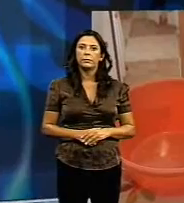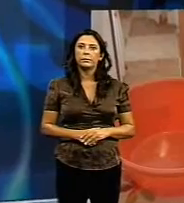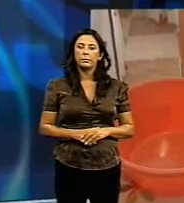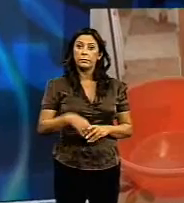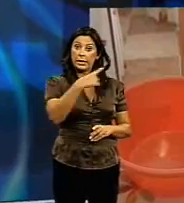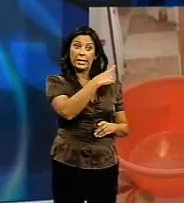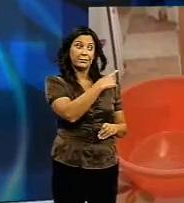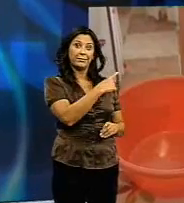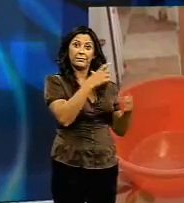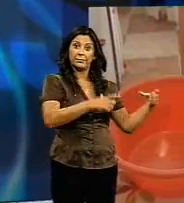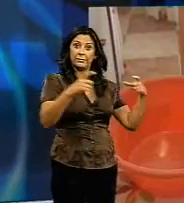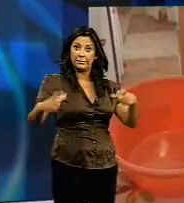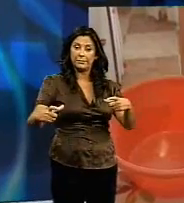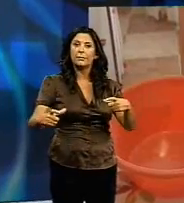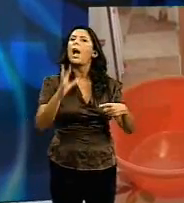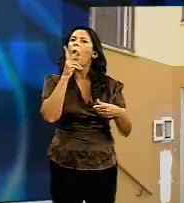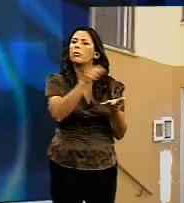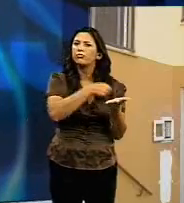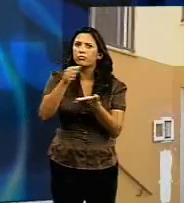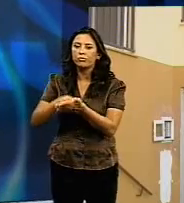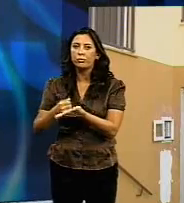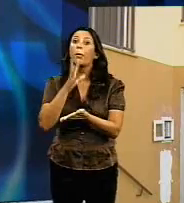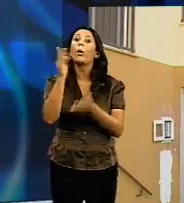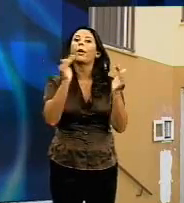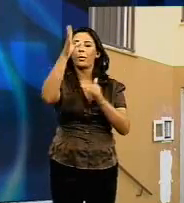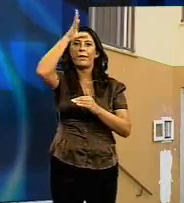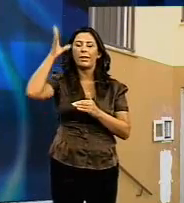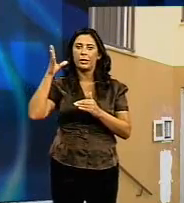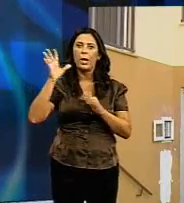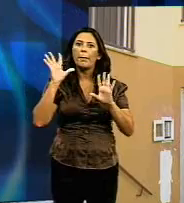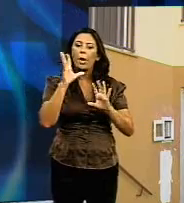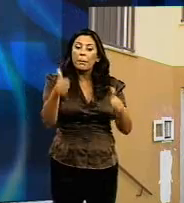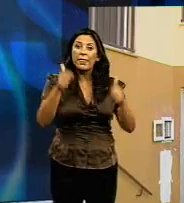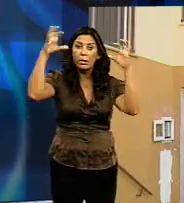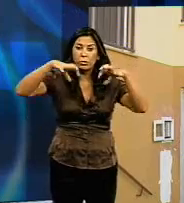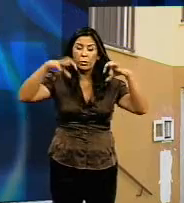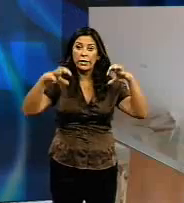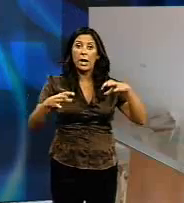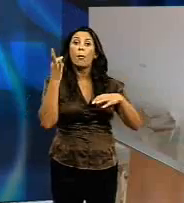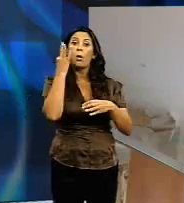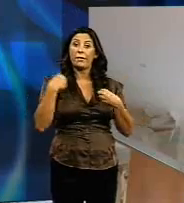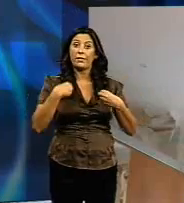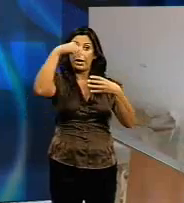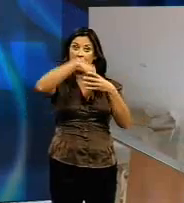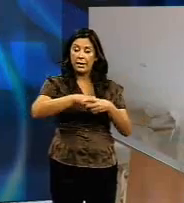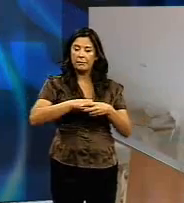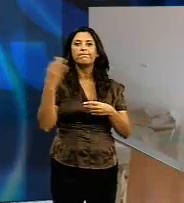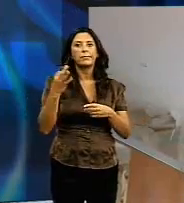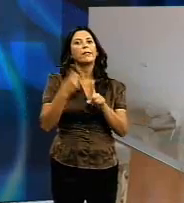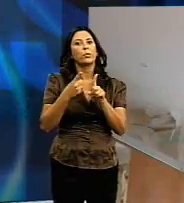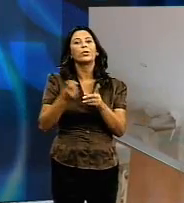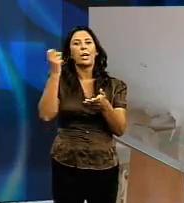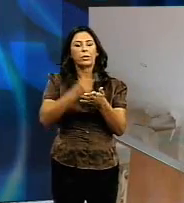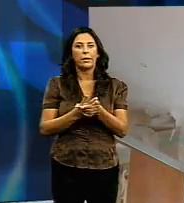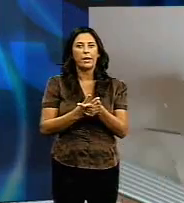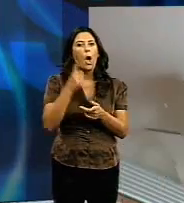Estas palanganas están ahora vacías porque es verano, pero en cuanto lleguen las lluvias, la inquilina de la vivienda tendrá que volver a utilizarlas